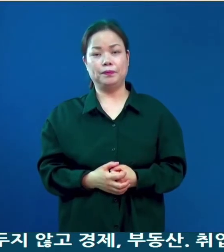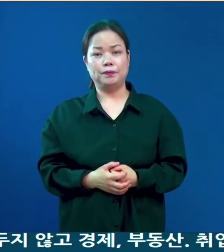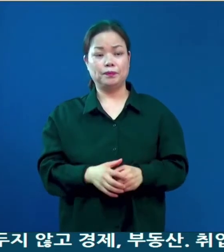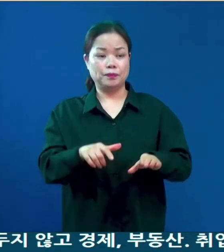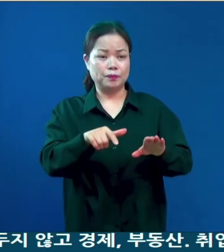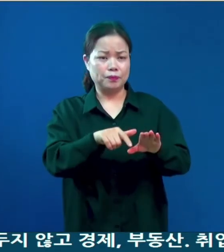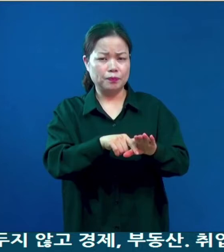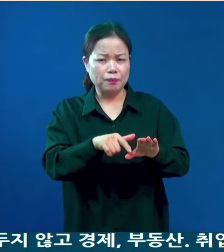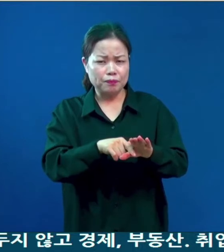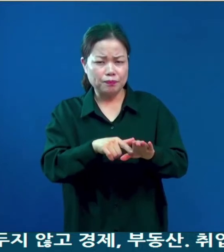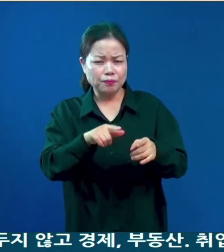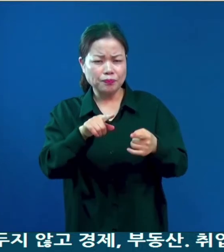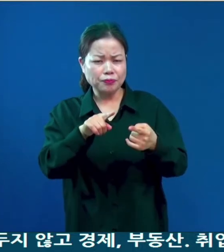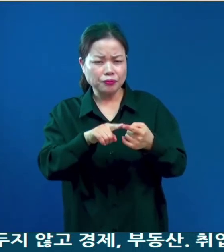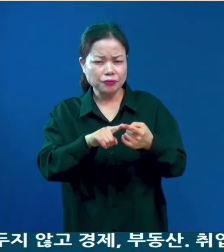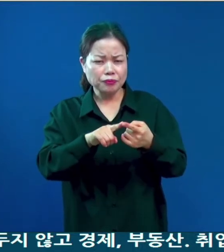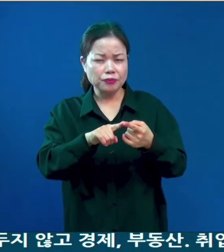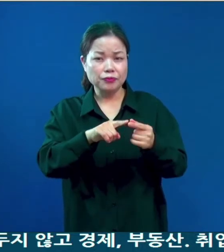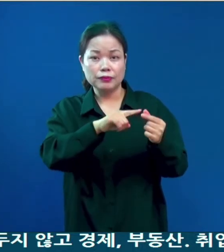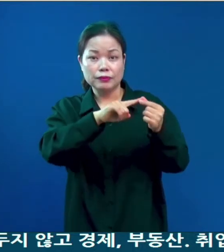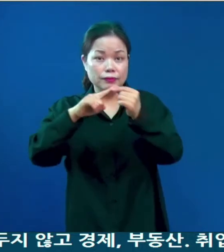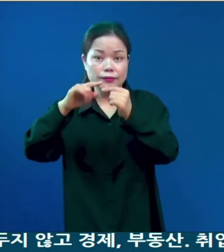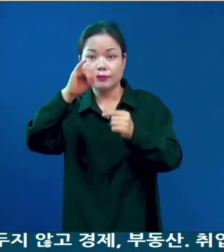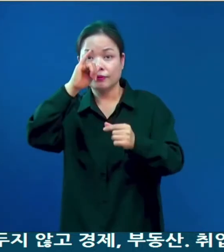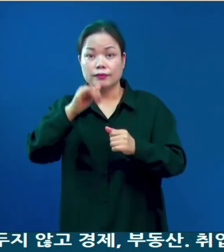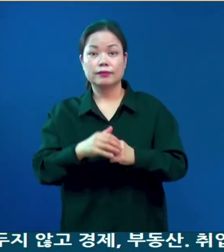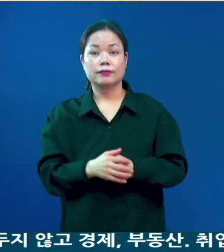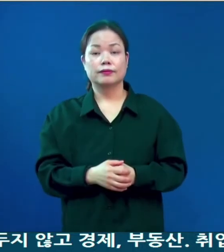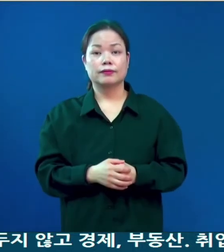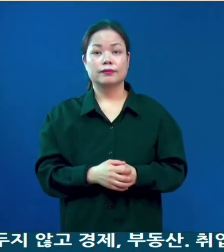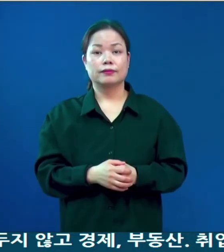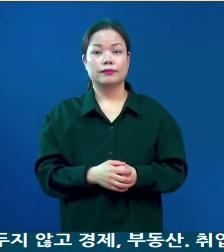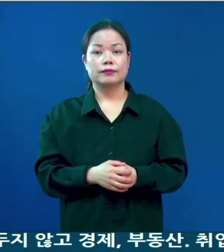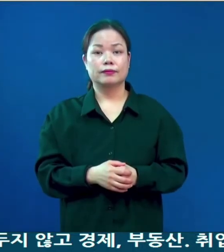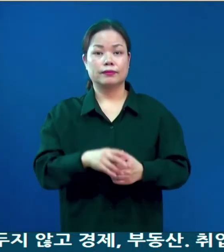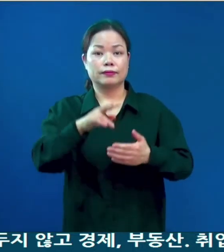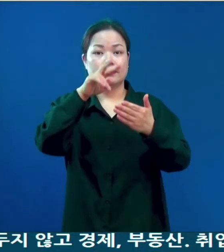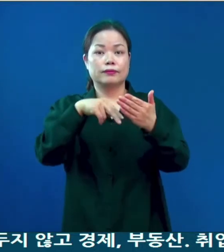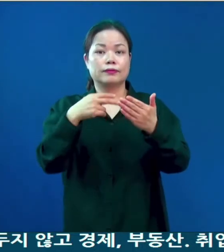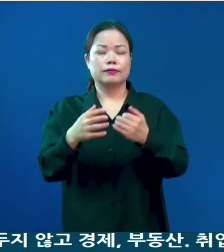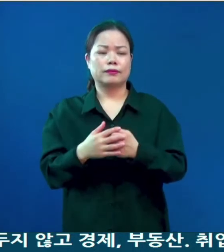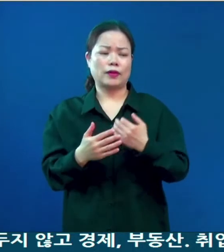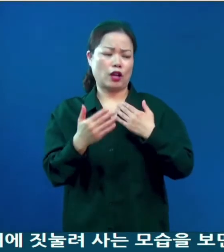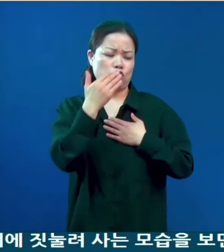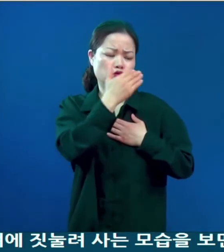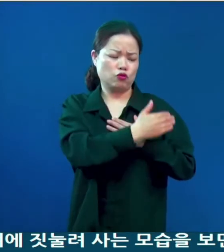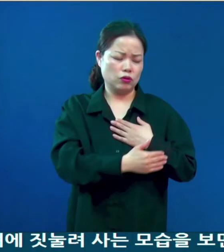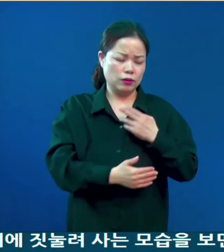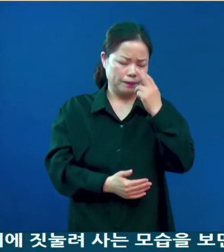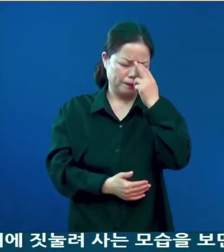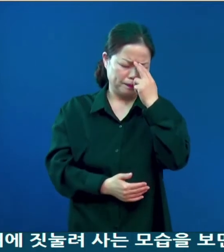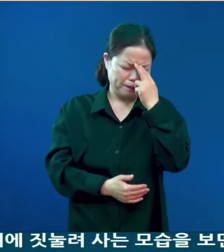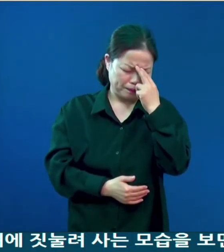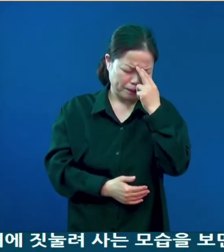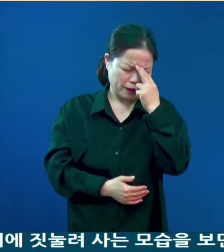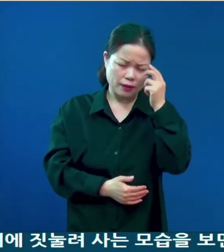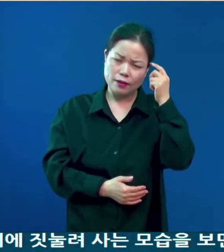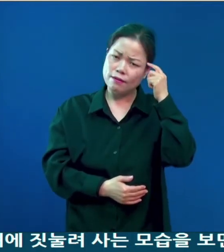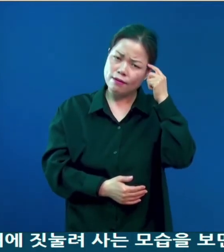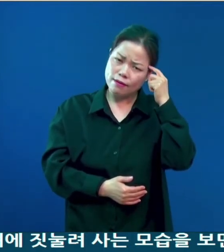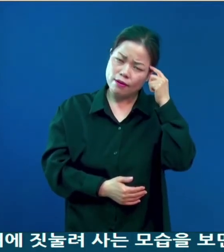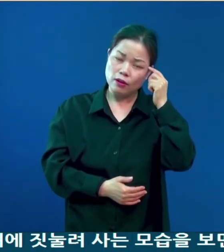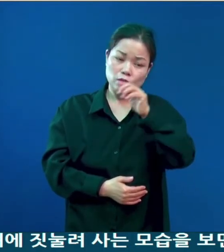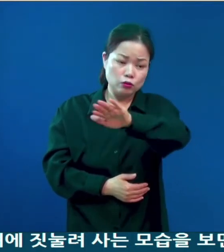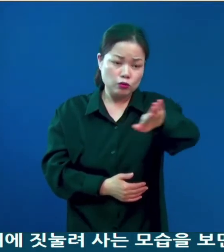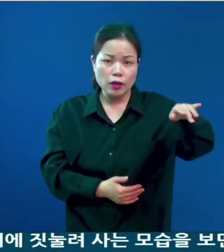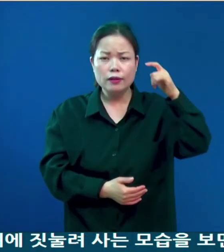기독교 강요에 이런 글이 있음을 제가 봤는데, 읽어드리면, 육신적인 근심과 생각이